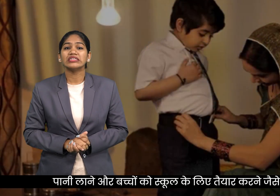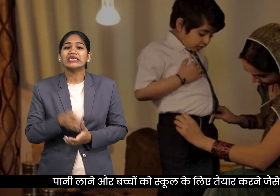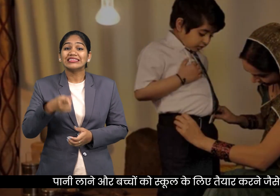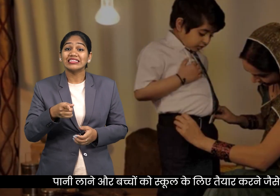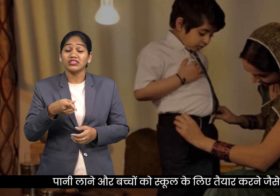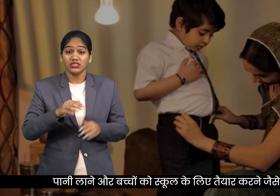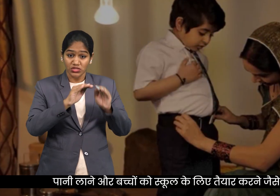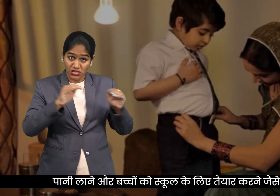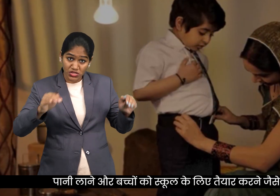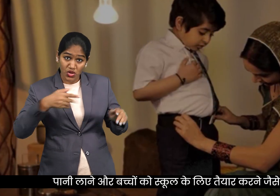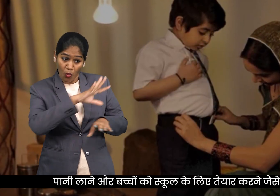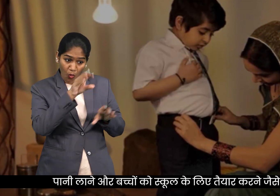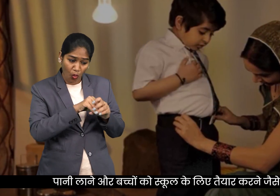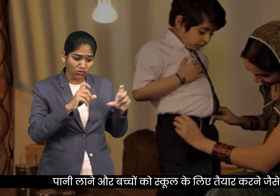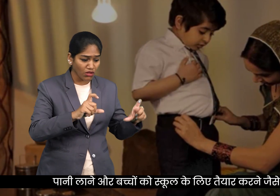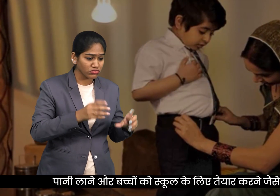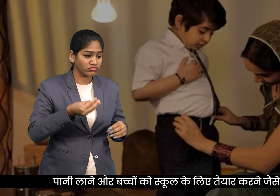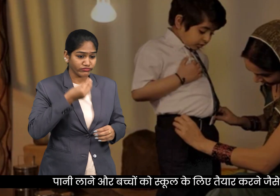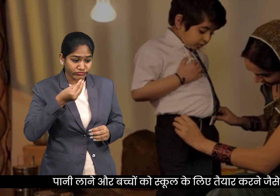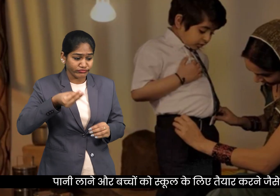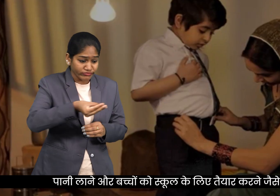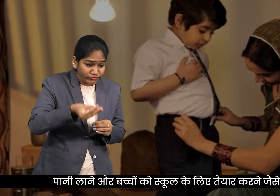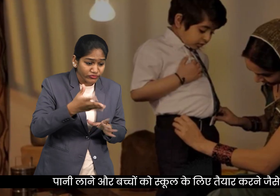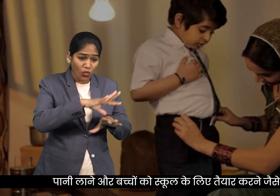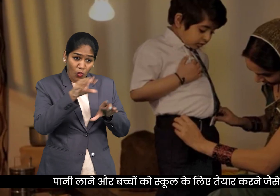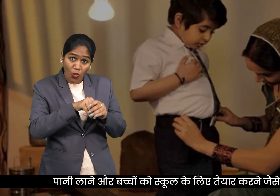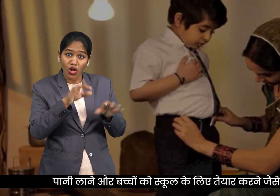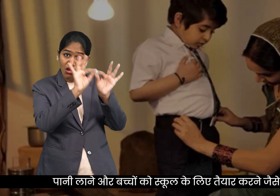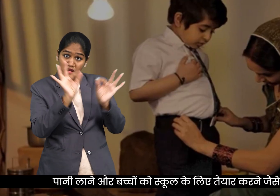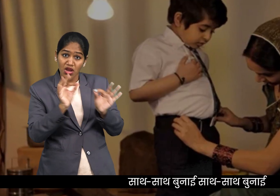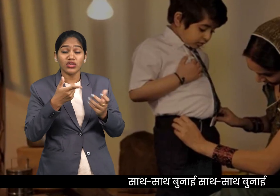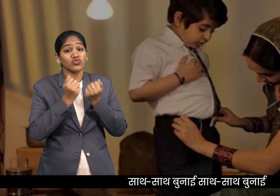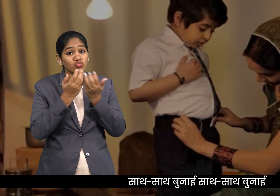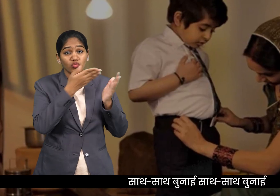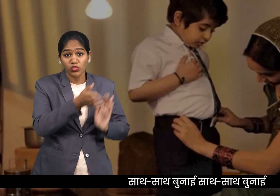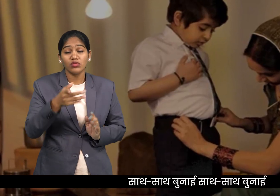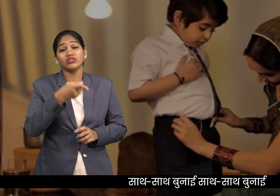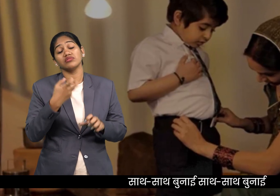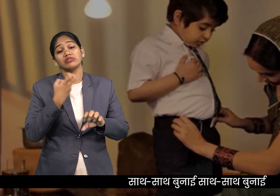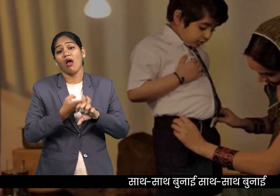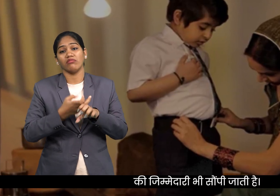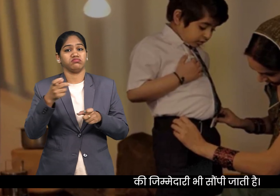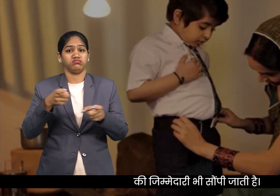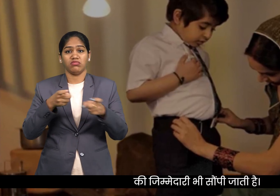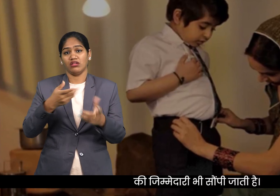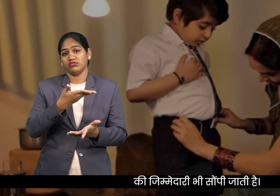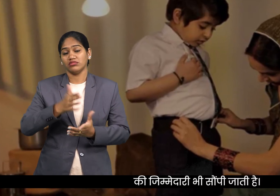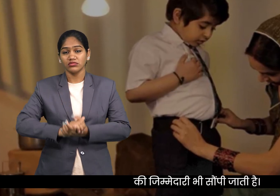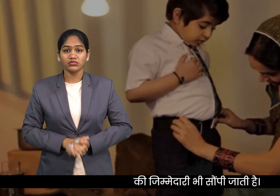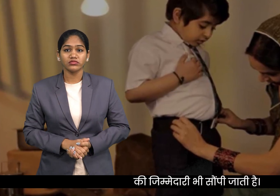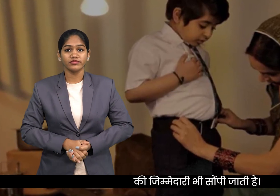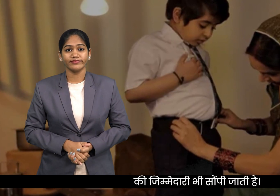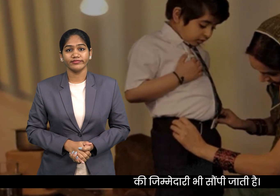पानी लाने और बच्चों को स्कूल के लिए तैयार करने जैसे घरेलू कार्यों के साथ साथ बुनाई की जिम्मेदारी